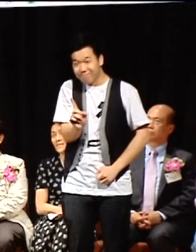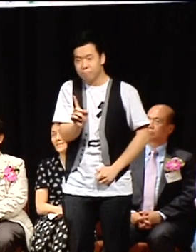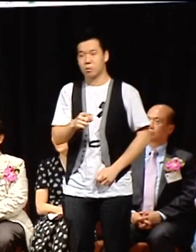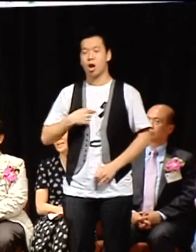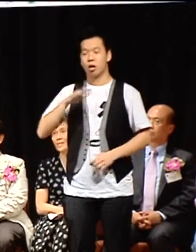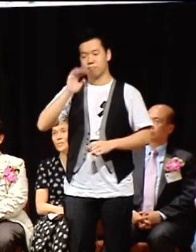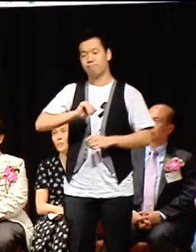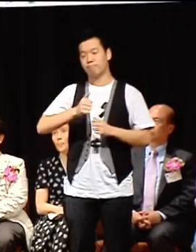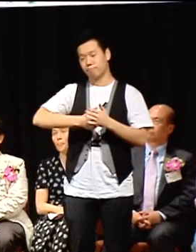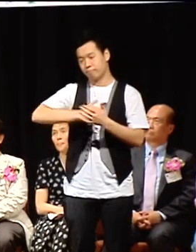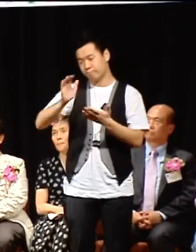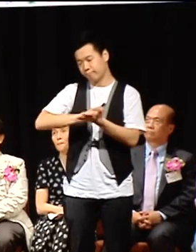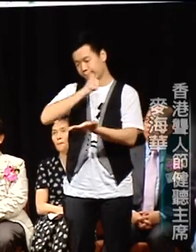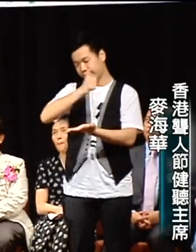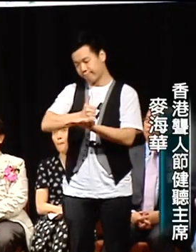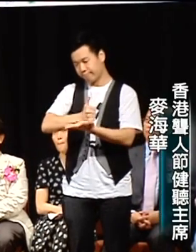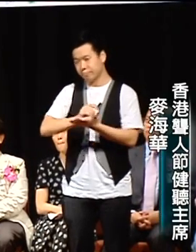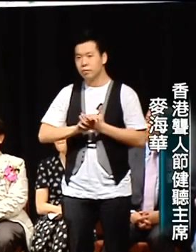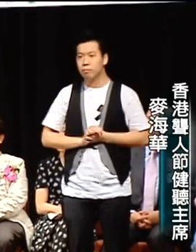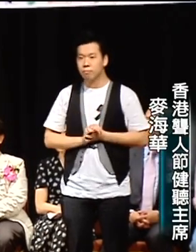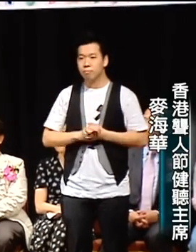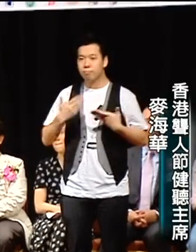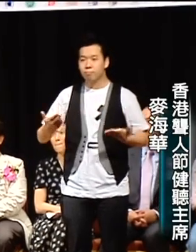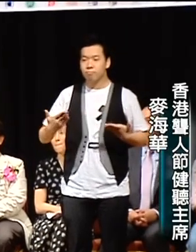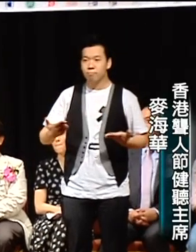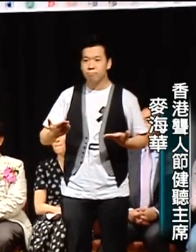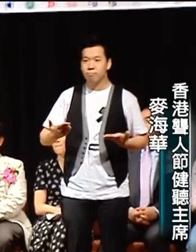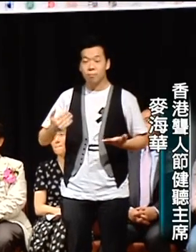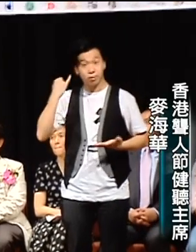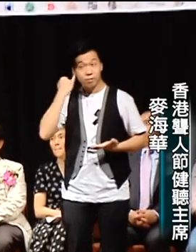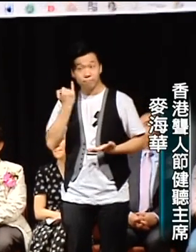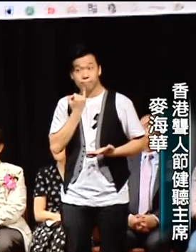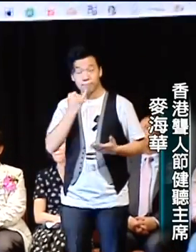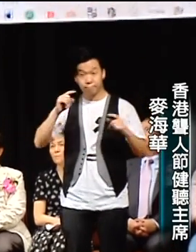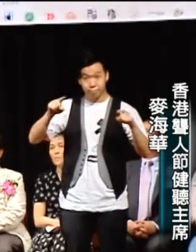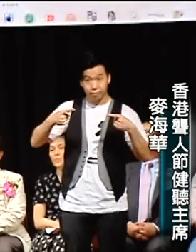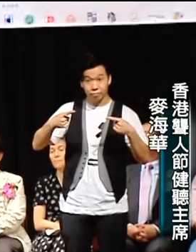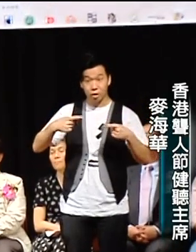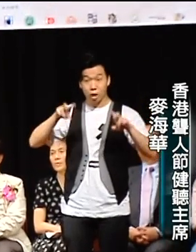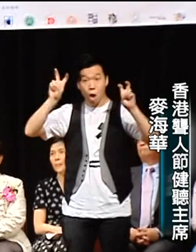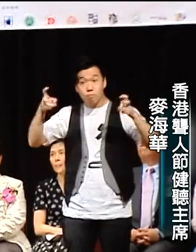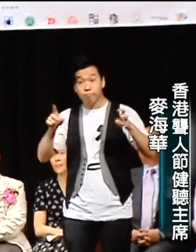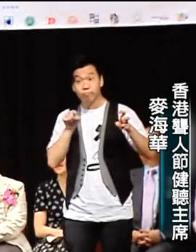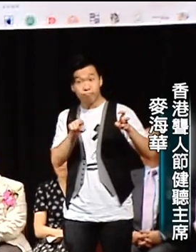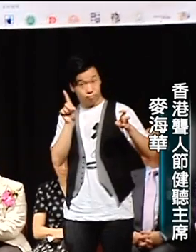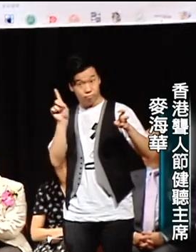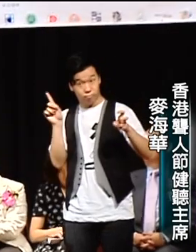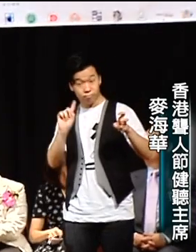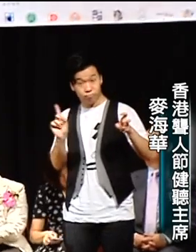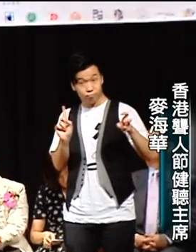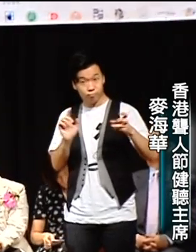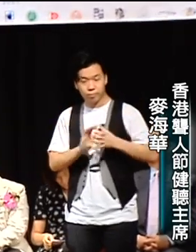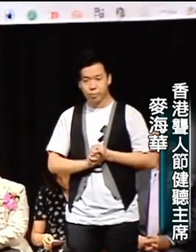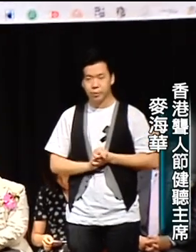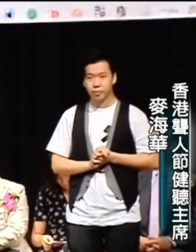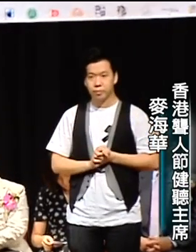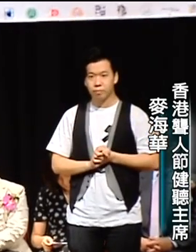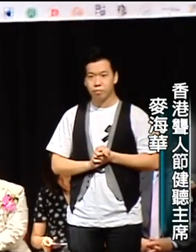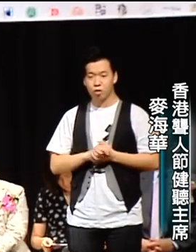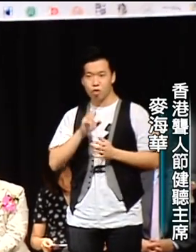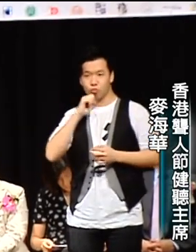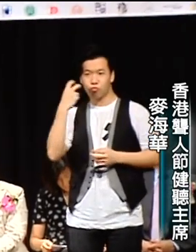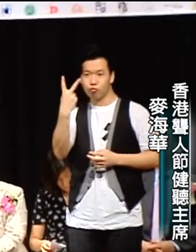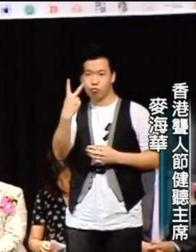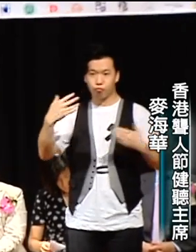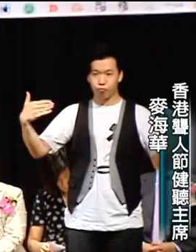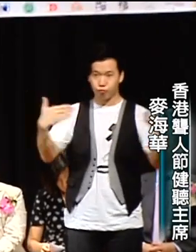我哋今年轮值嘅口号就系双向沟